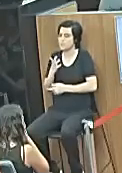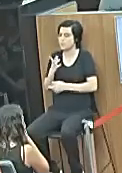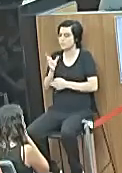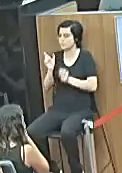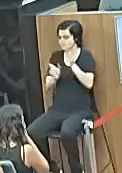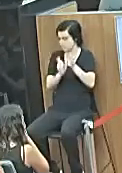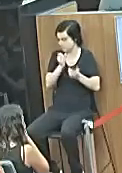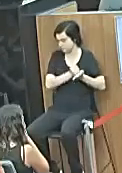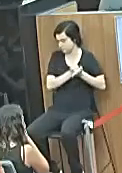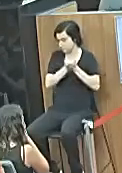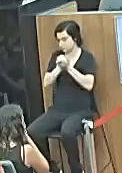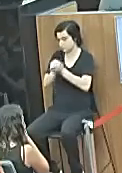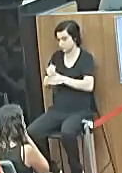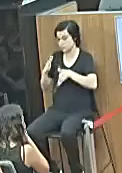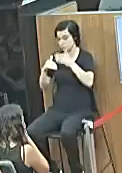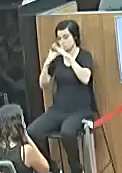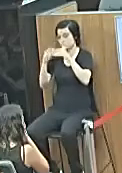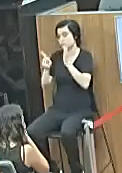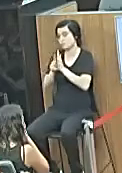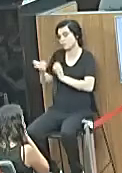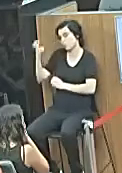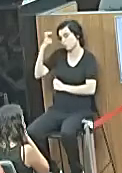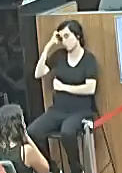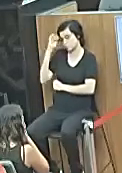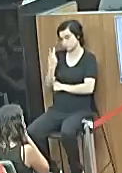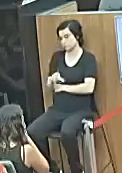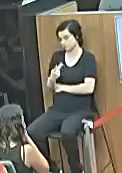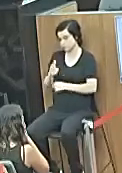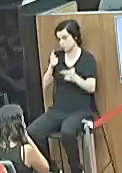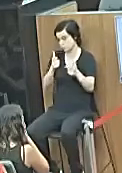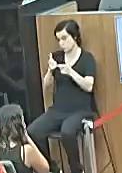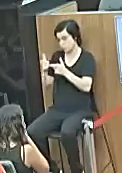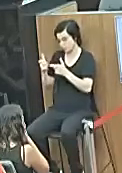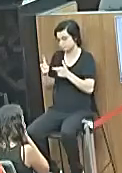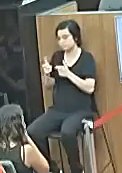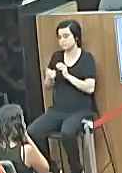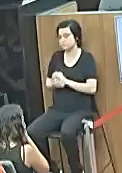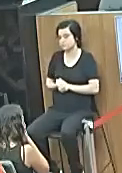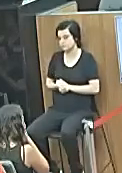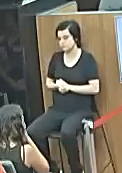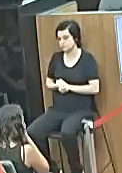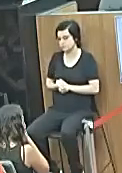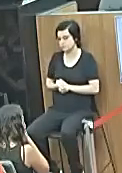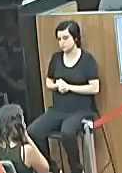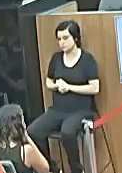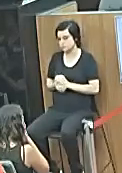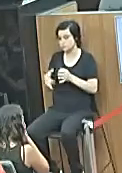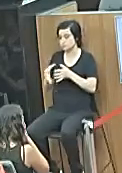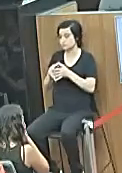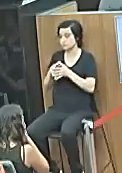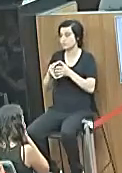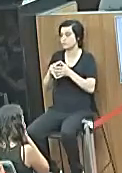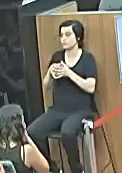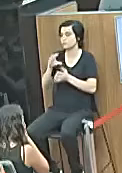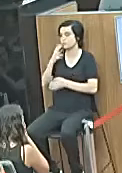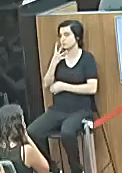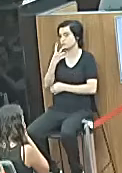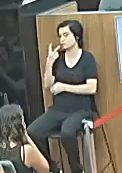e agentes culturais locais garantir no âmbito da ação 4277